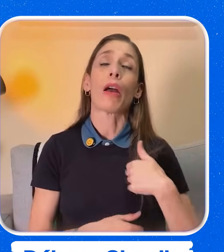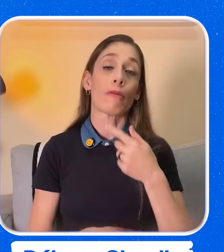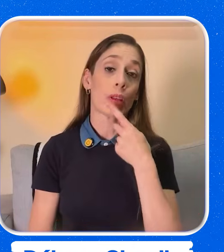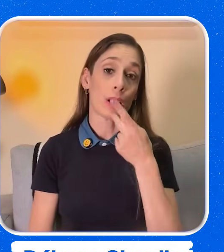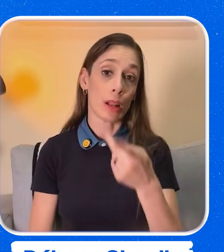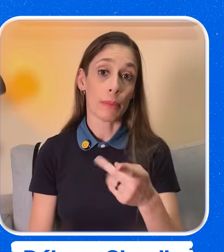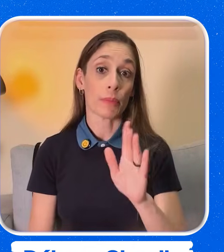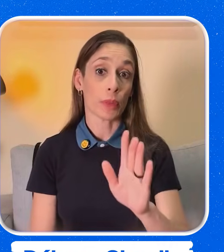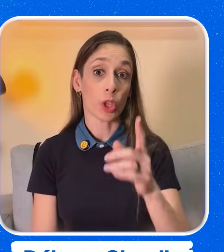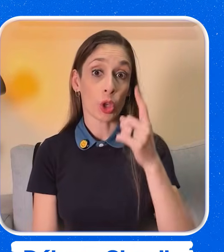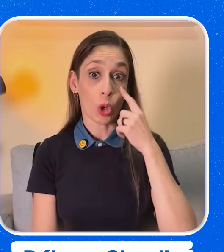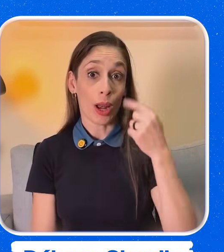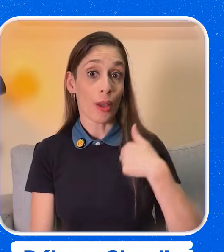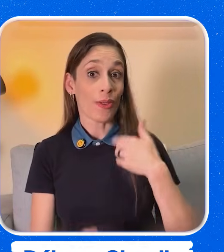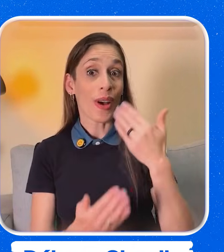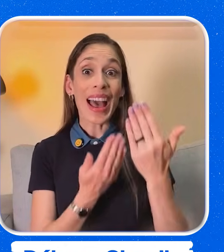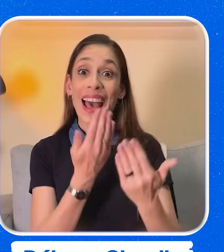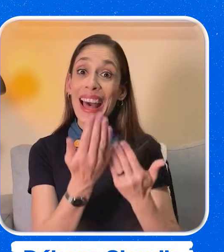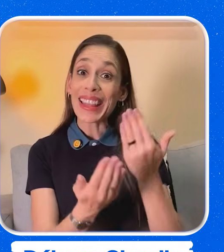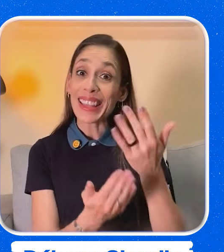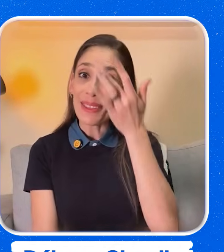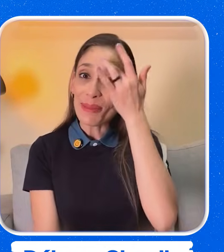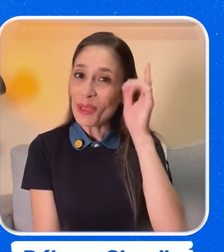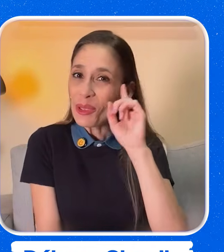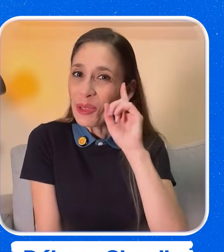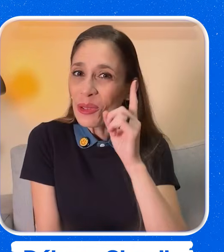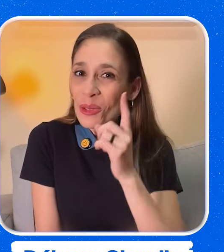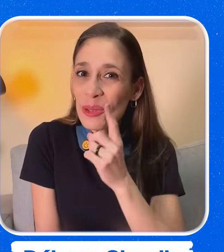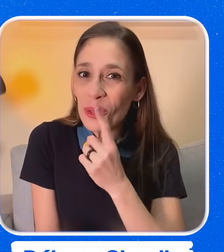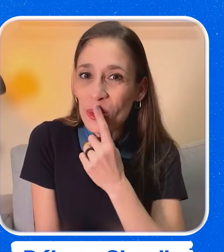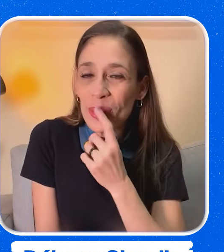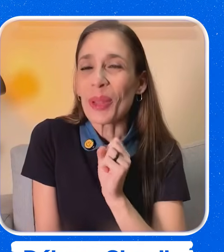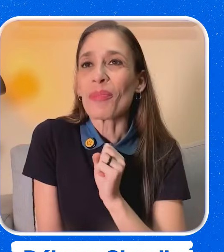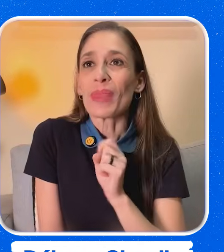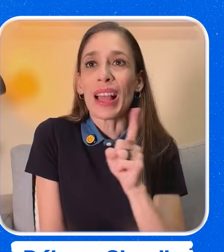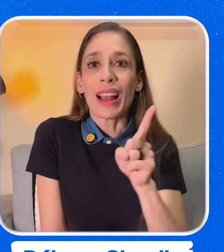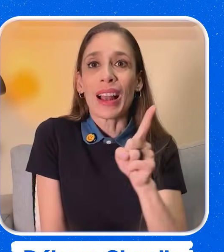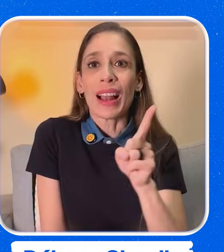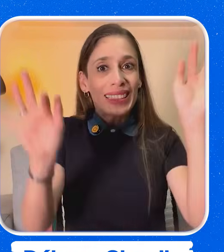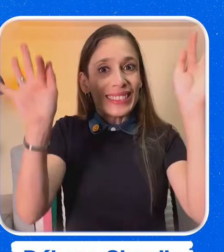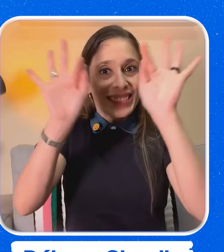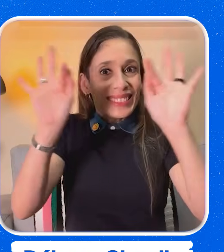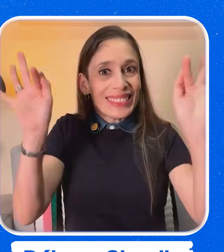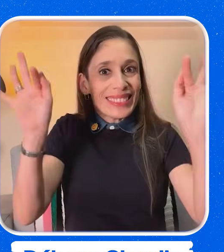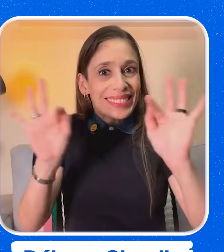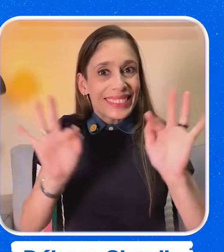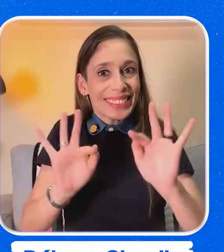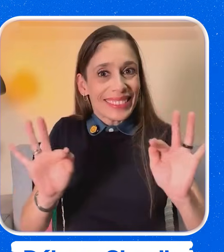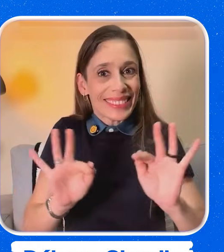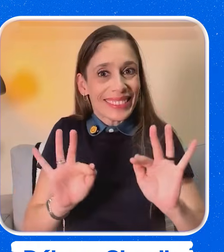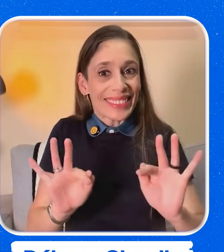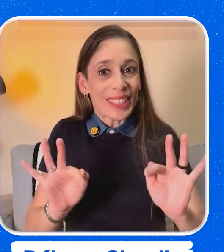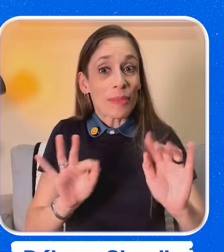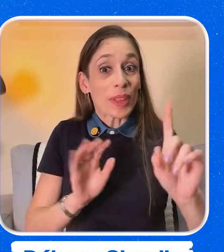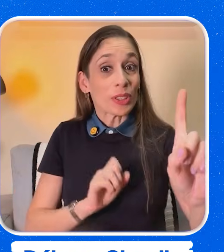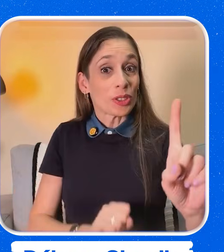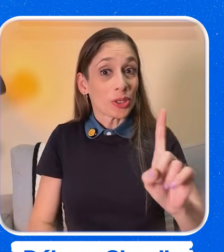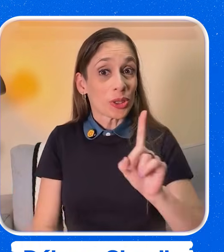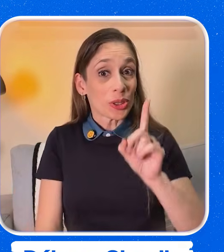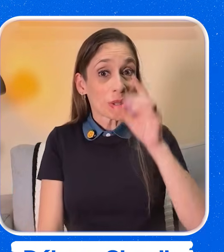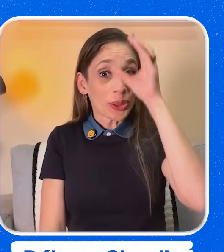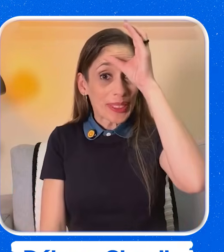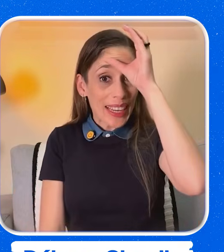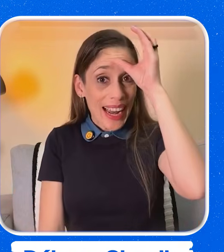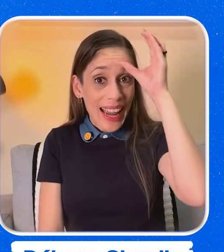ia atender uma pessoa surda, ele ficou super empolgado. E aí, meu cliente chegou, a gente começou a